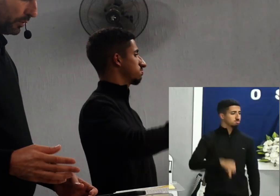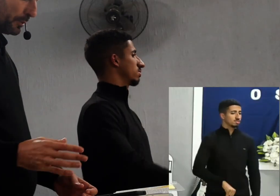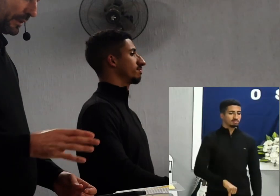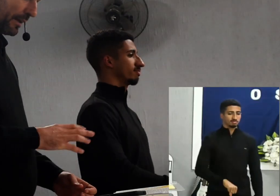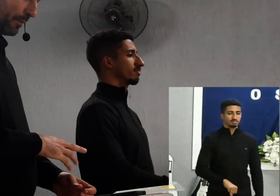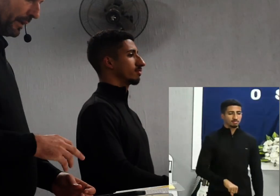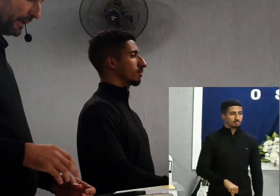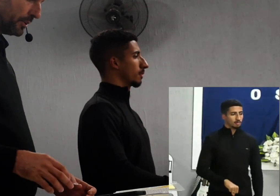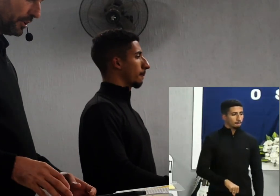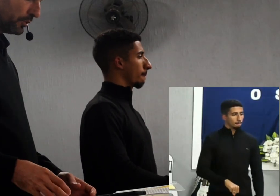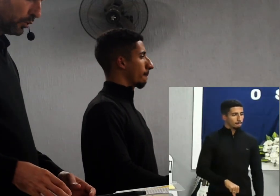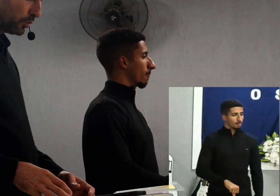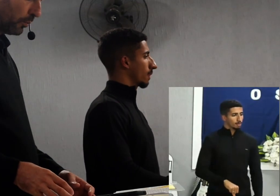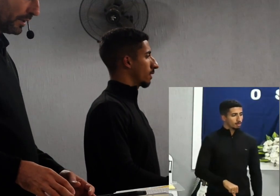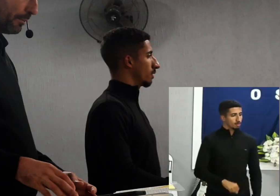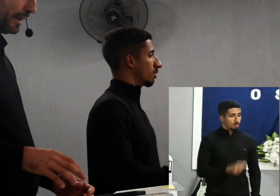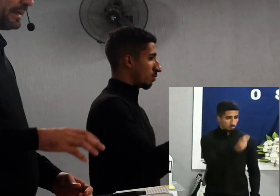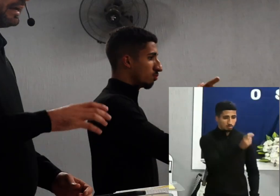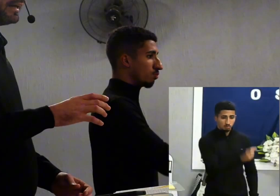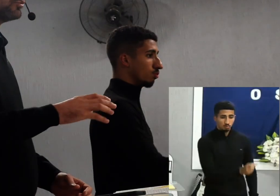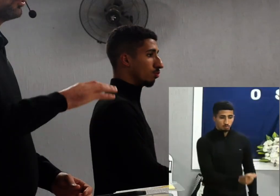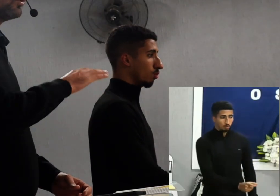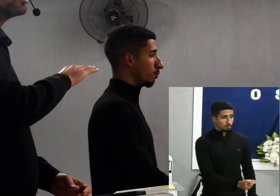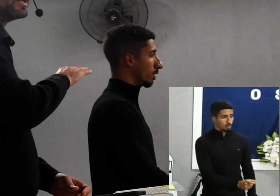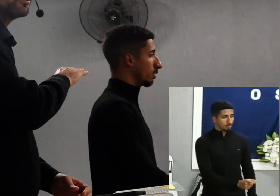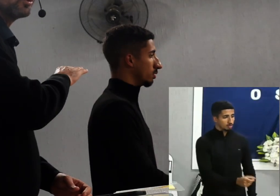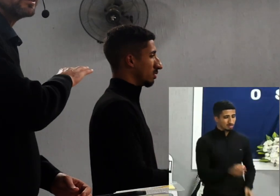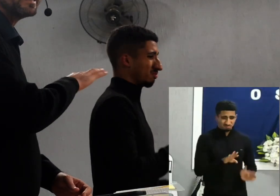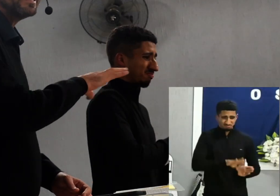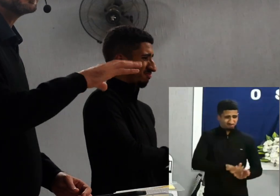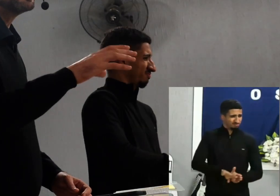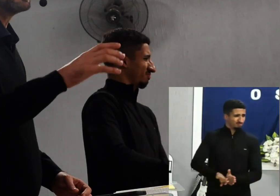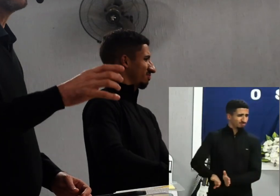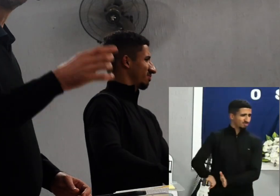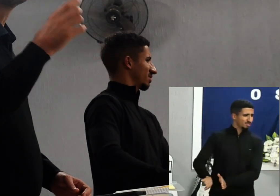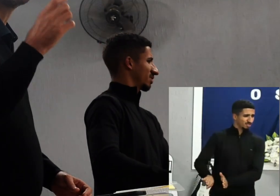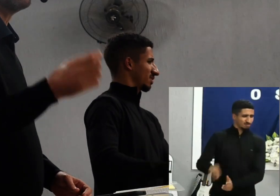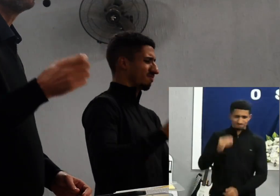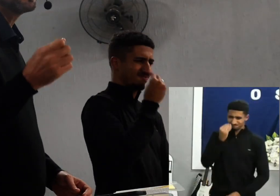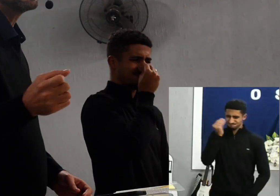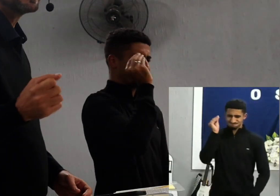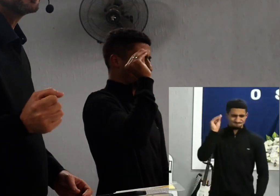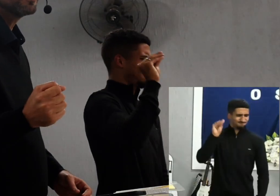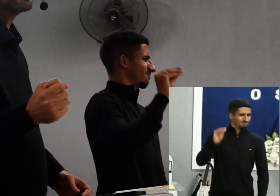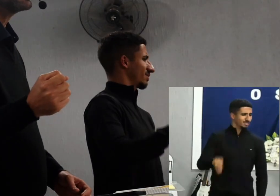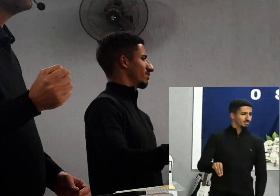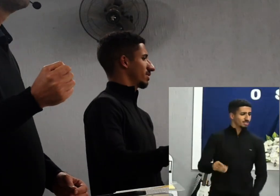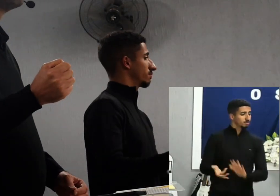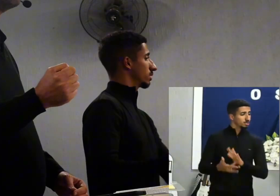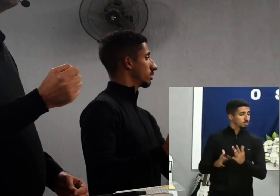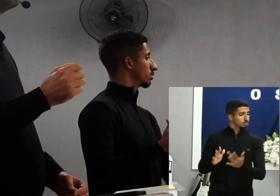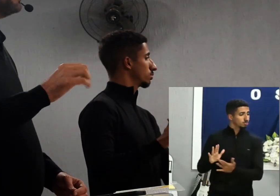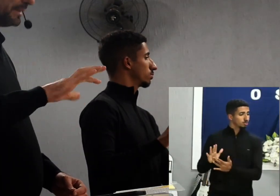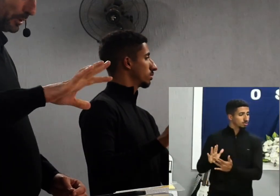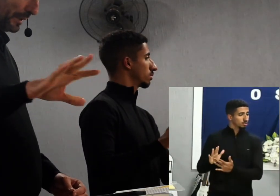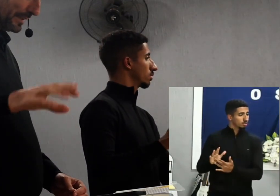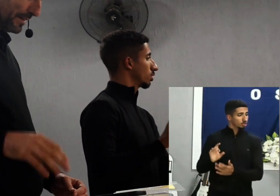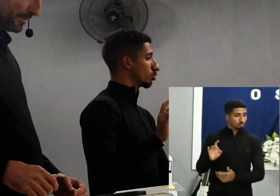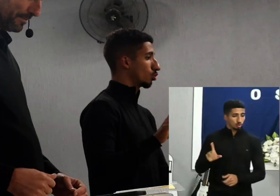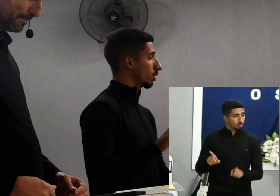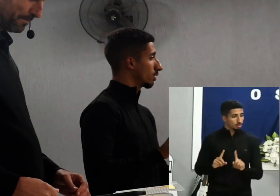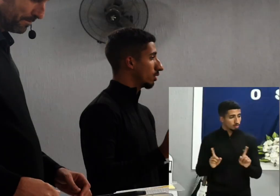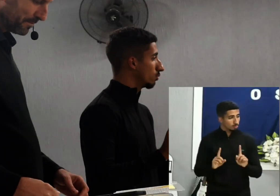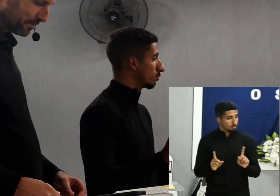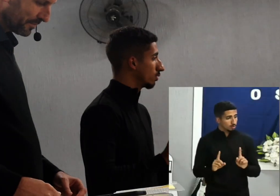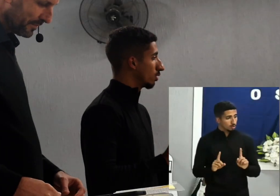Ele não desprezava apenas Jesus, como também a todos aqueles que acreditavam na mensagem do Evangelho. Ele